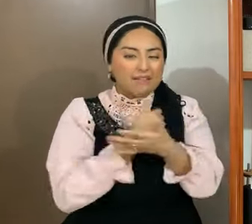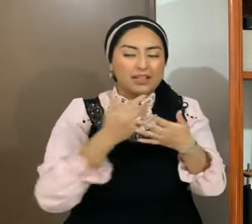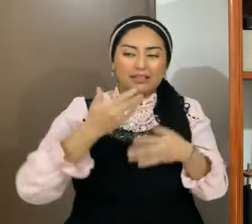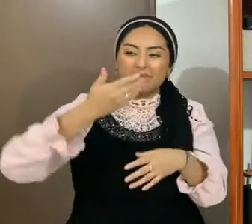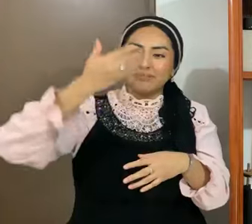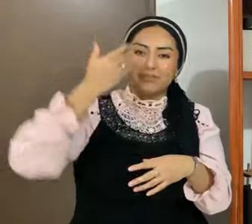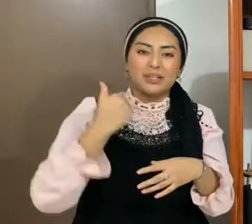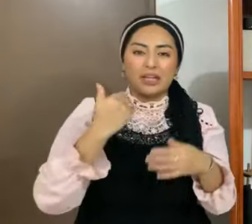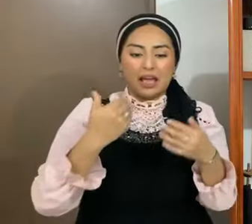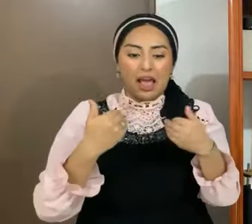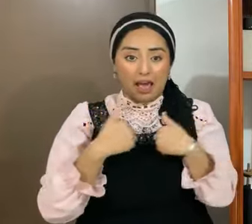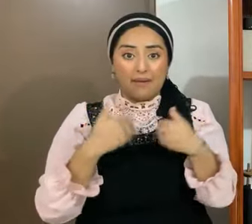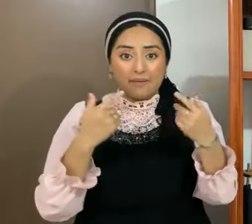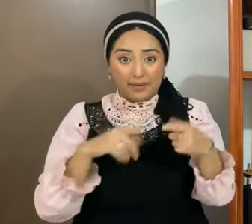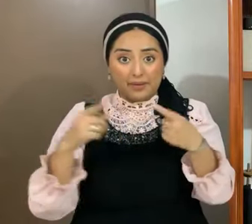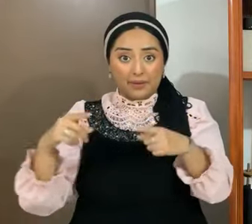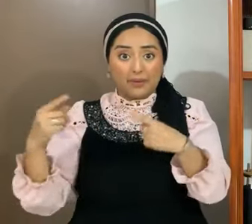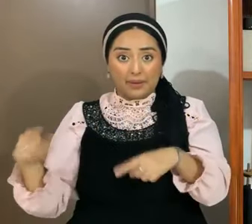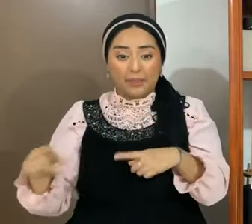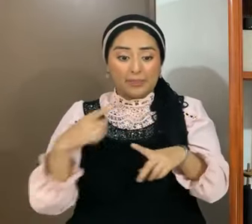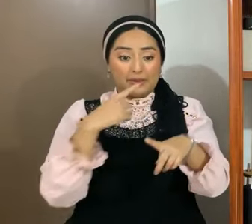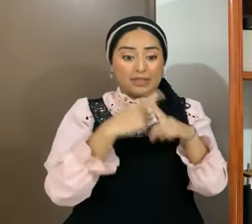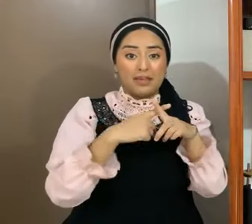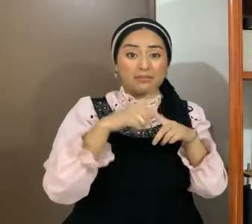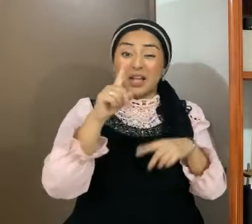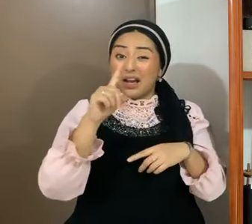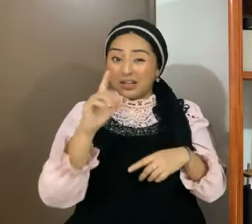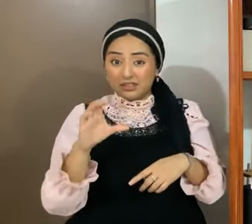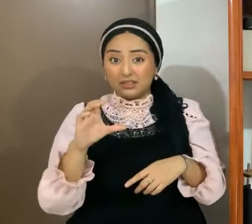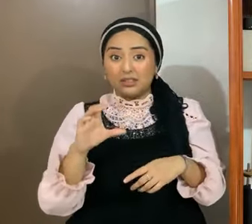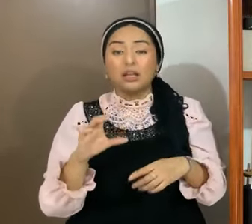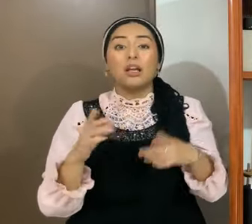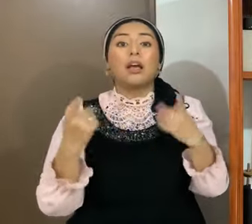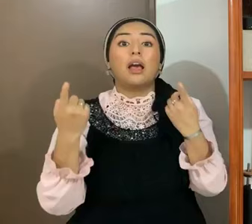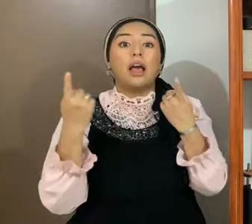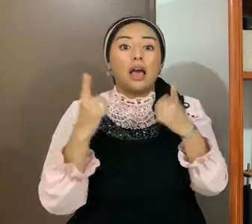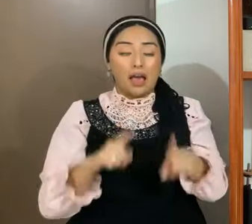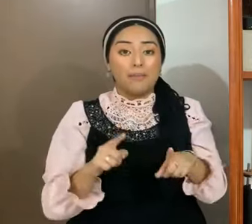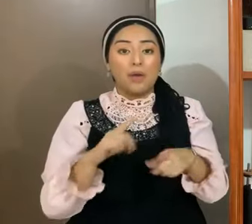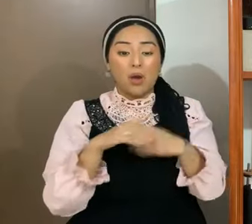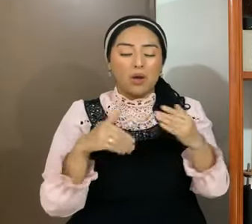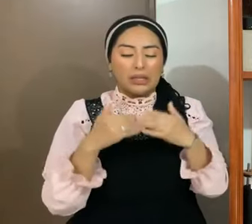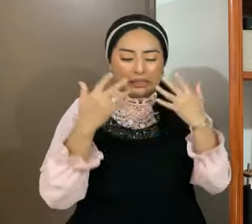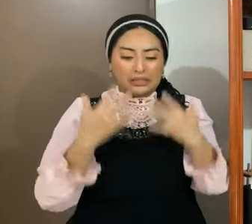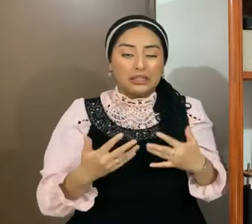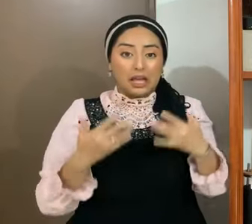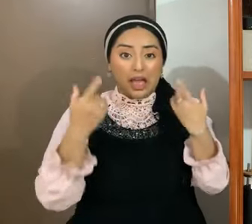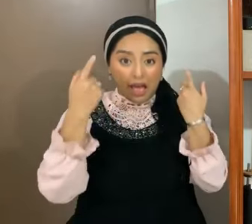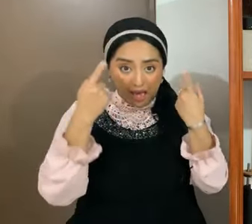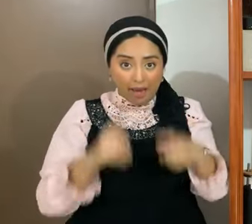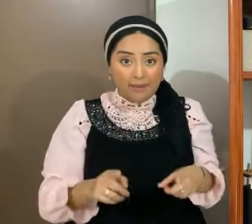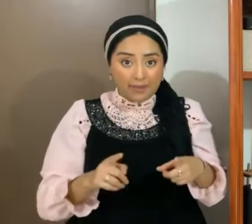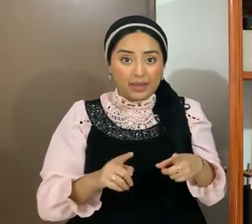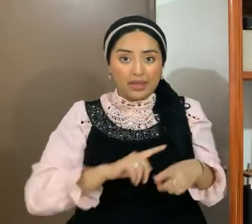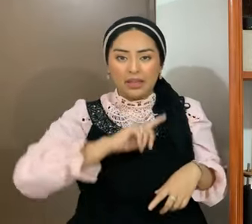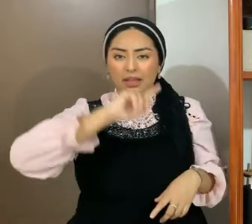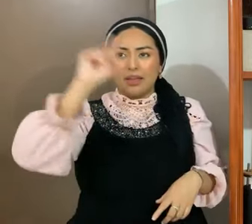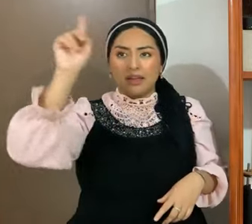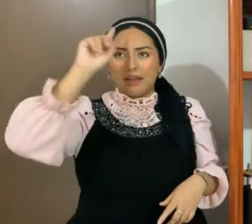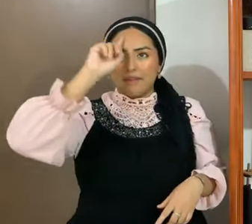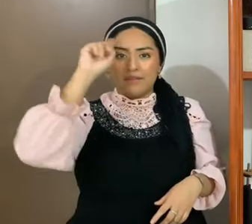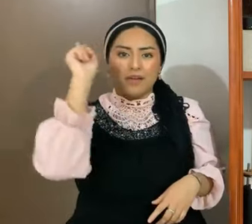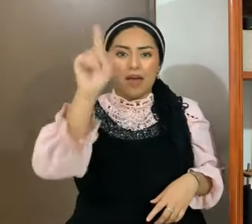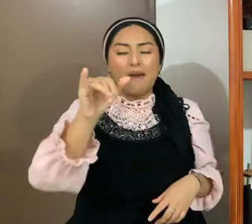nuestra vida anterior, y que es multiplicado por 100, todo este sufrimiento sucediera por toda la